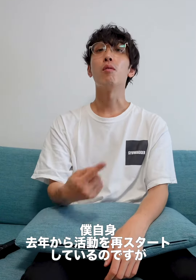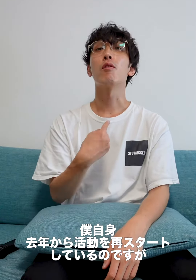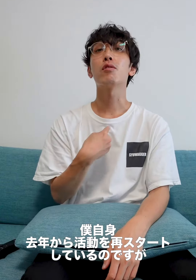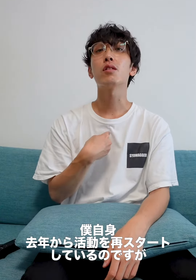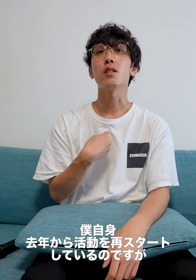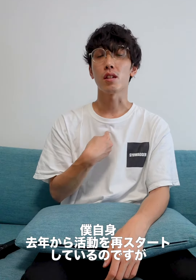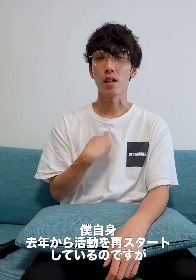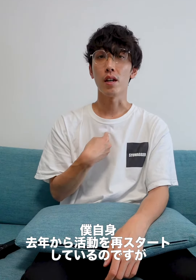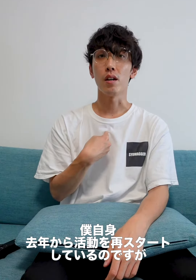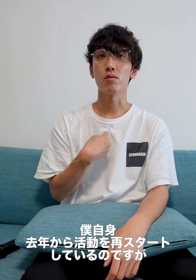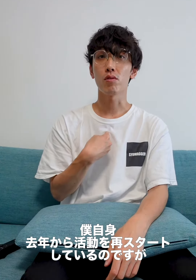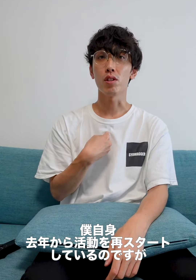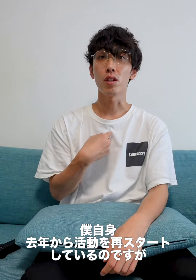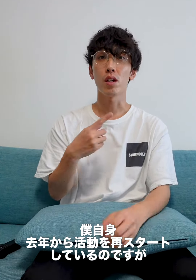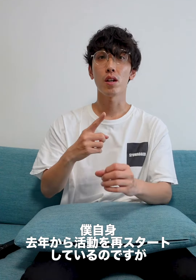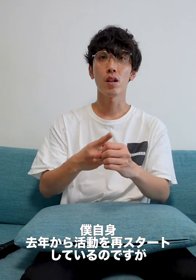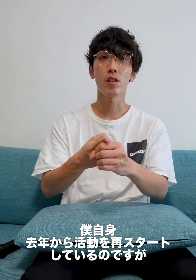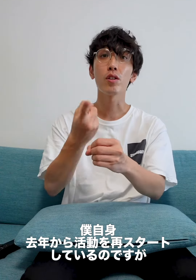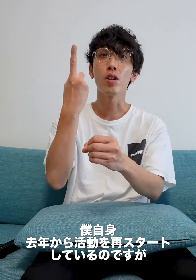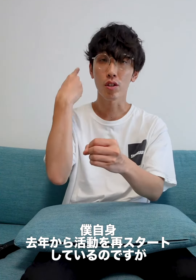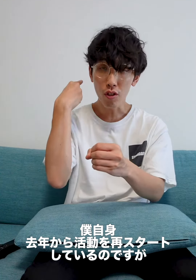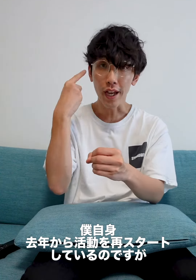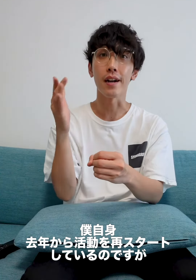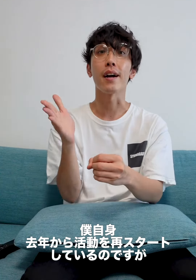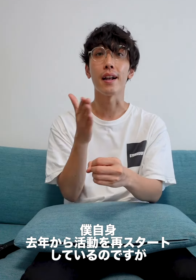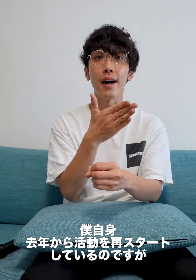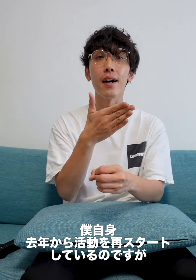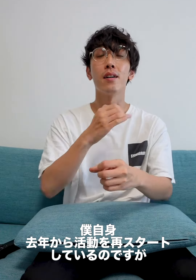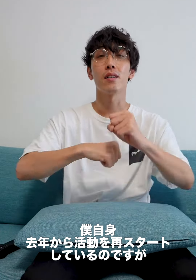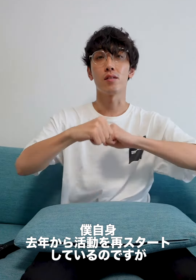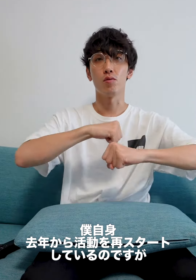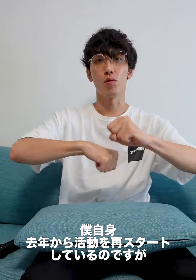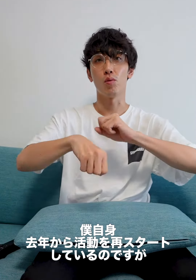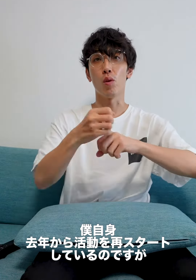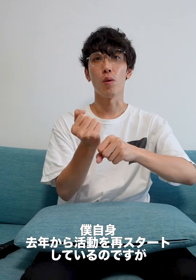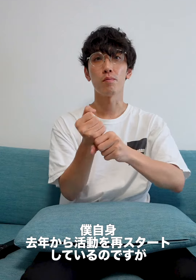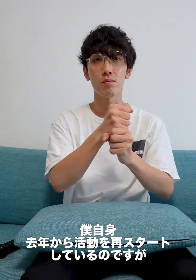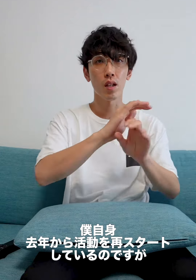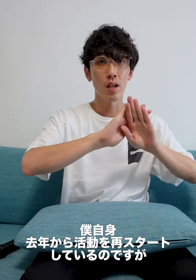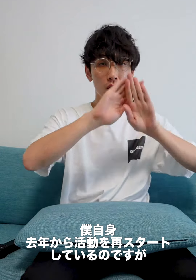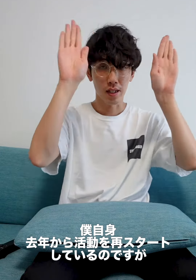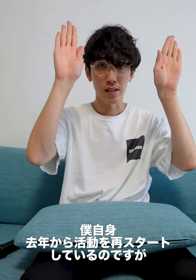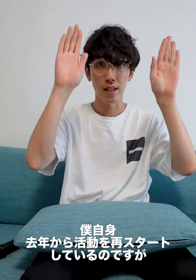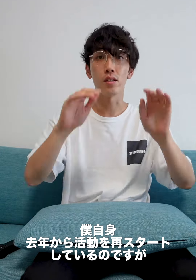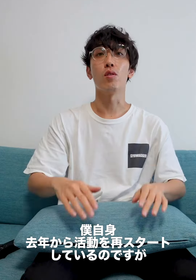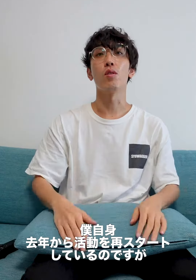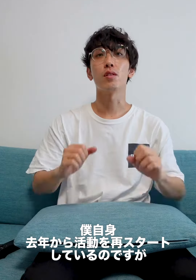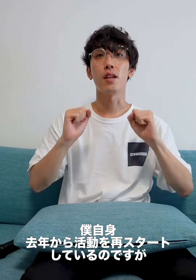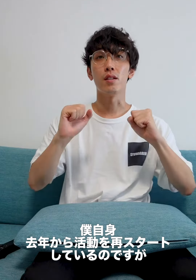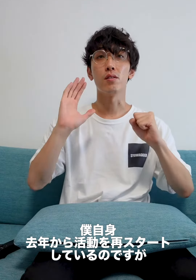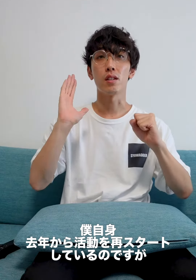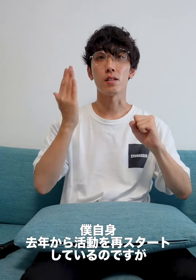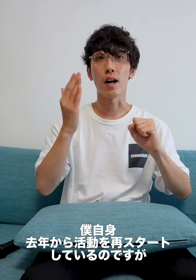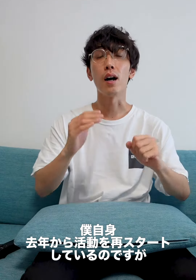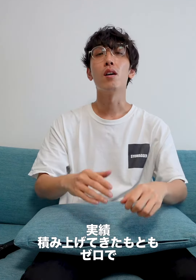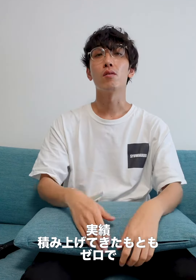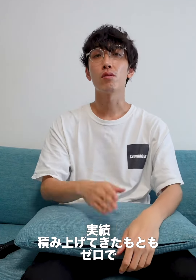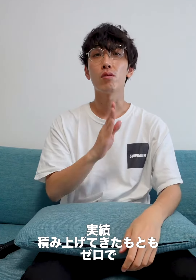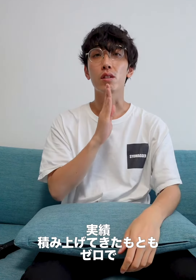僕自身、本当に去年から活動を再スタートしているんですが、本当実